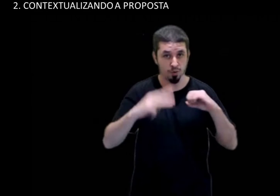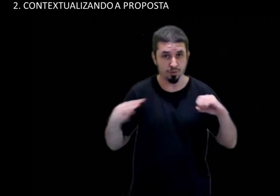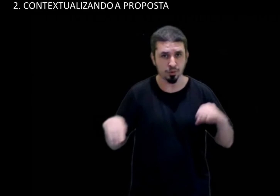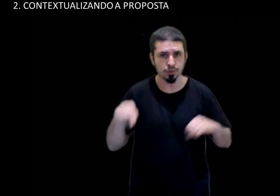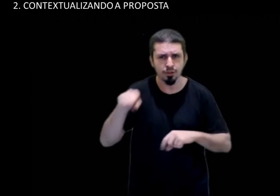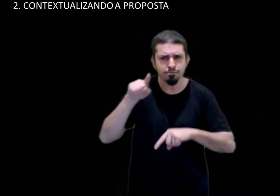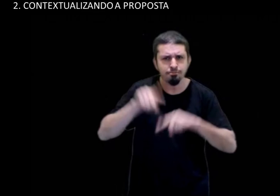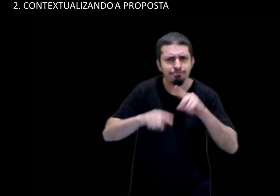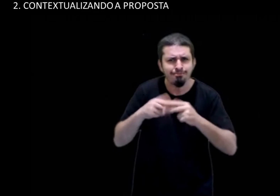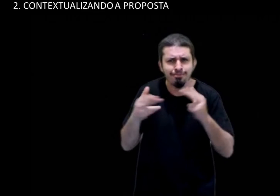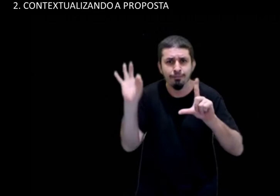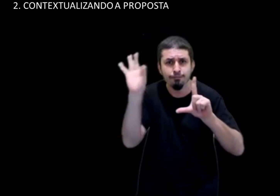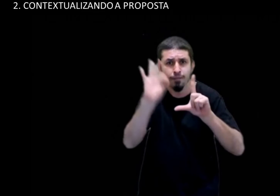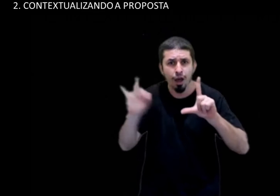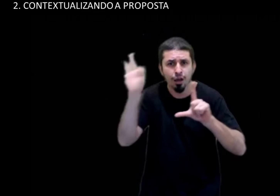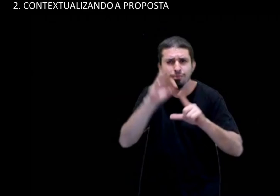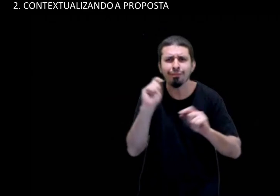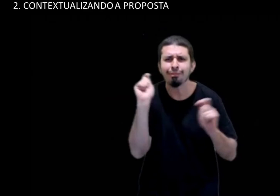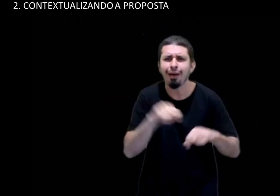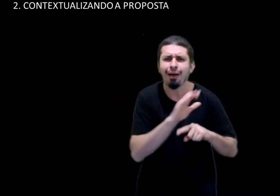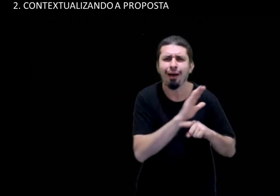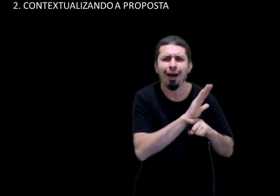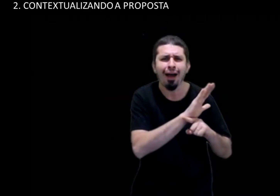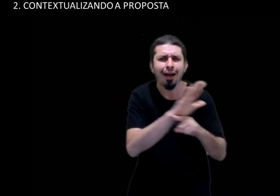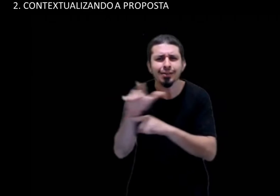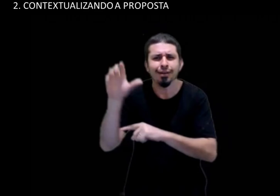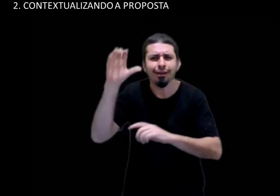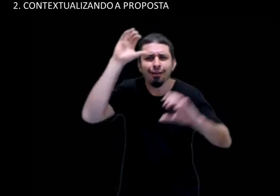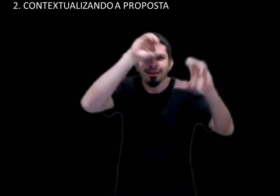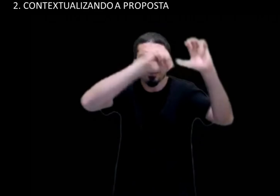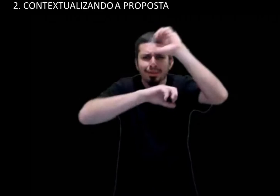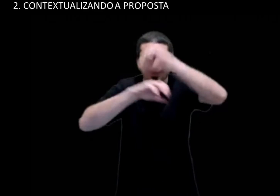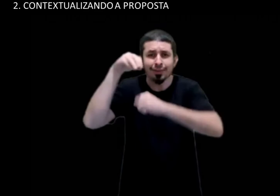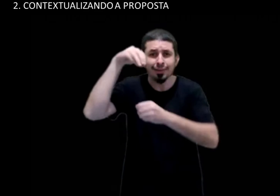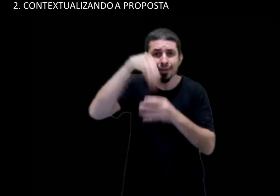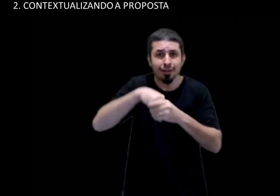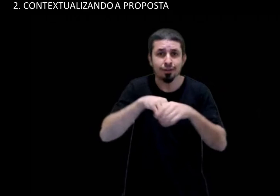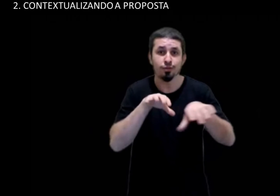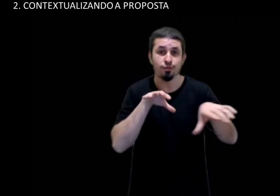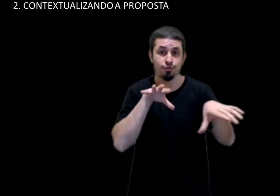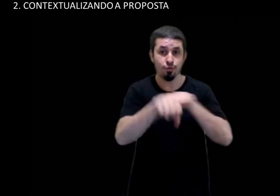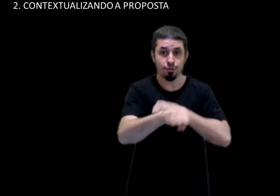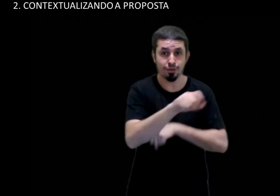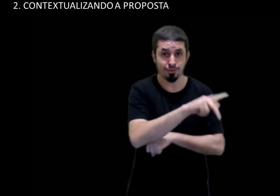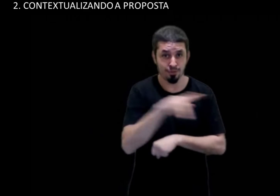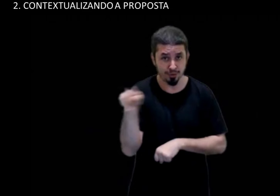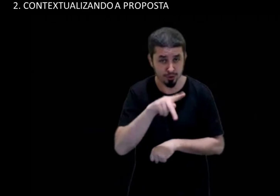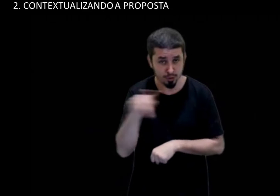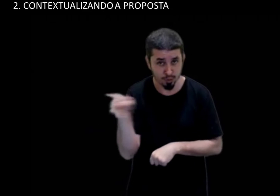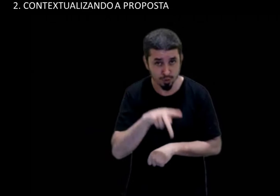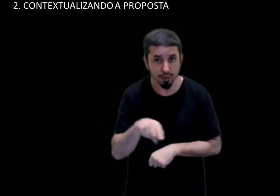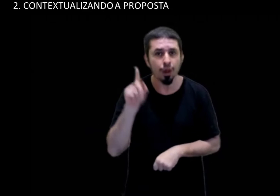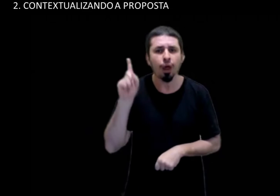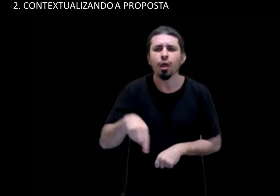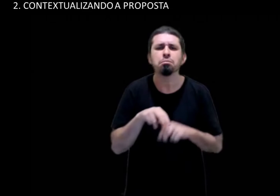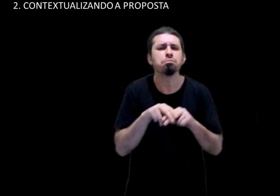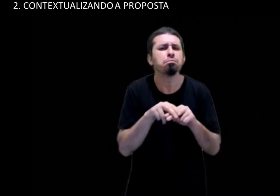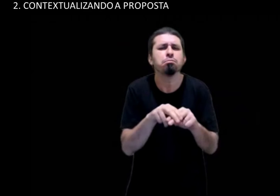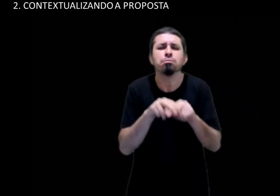como ferramenta veiculadora de objetos de aprendizagem na formação de professores deve-se à experiência das autoras